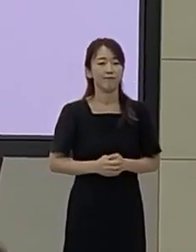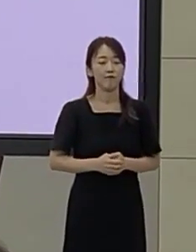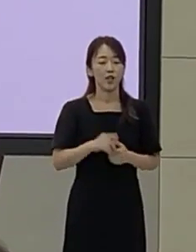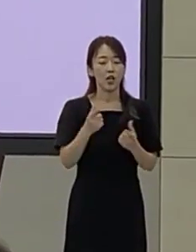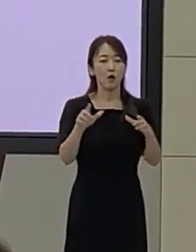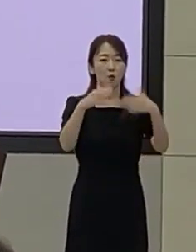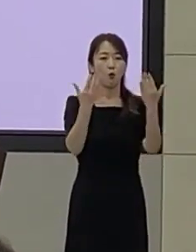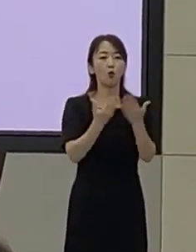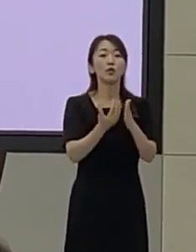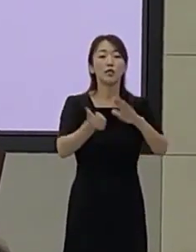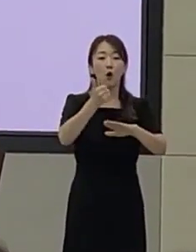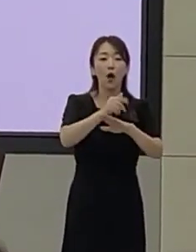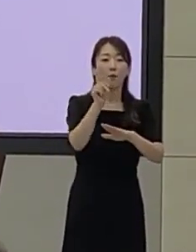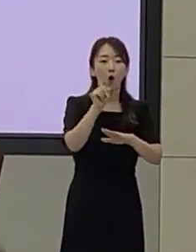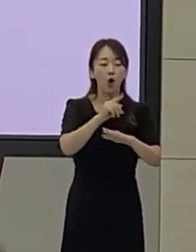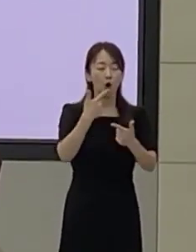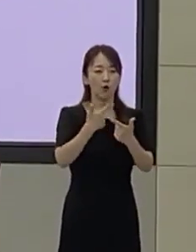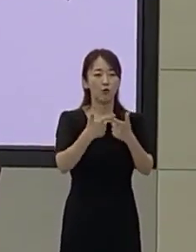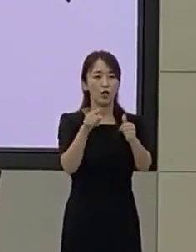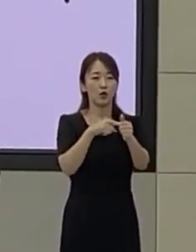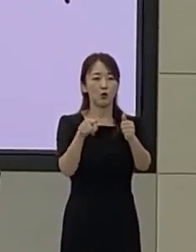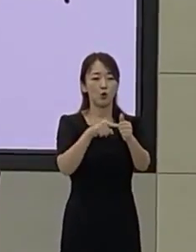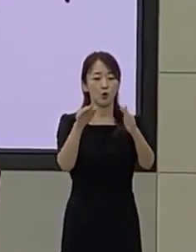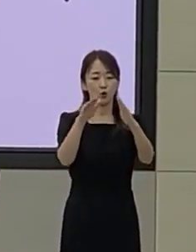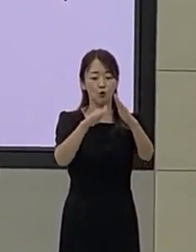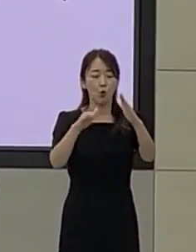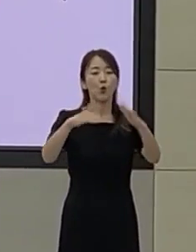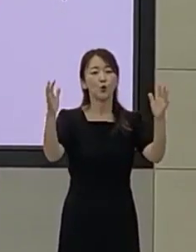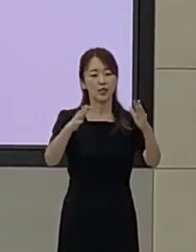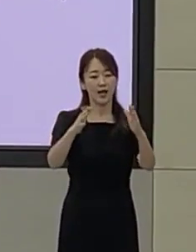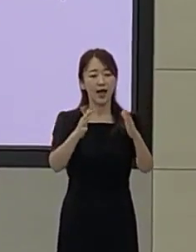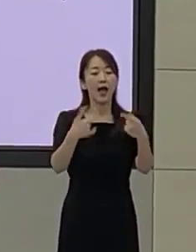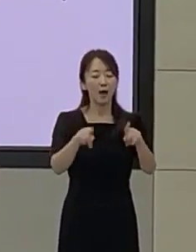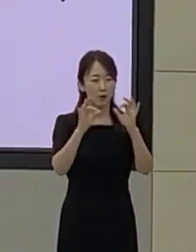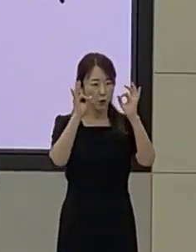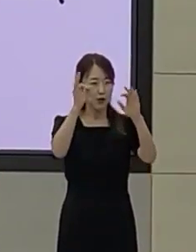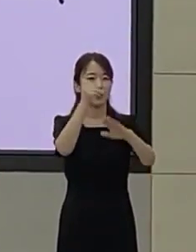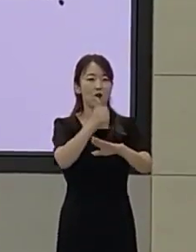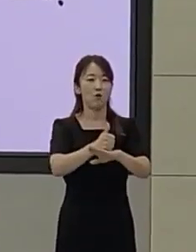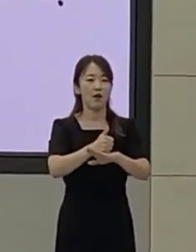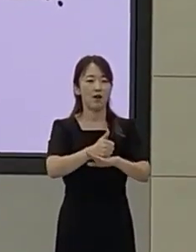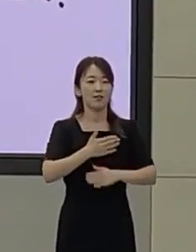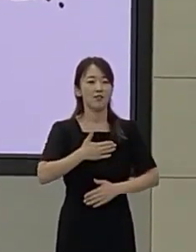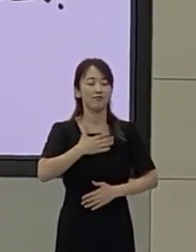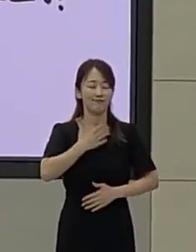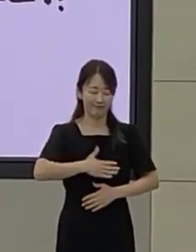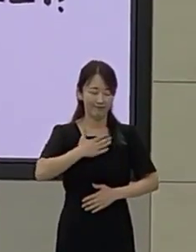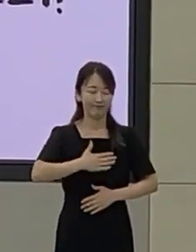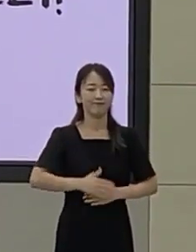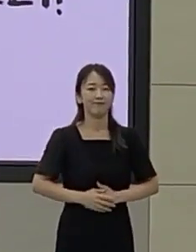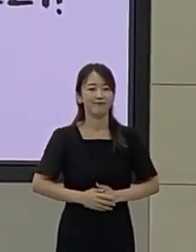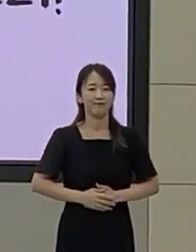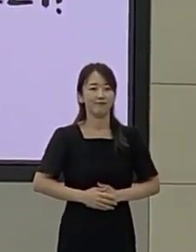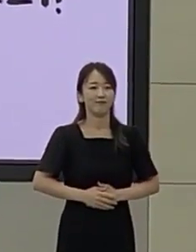이 모든 성과는 우리 부산교육공동체가 함께 노력한 결과임을 저는 잘 알고